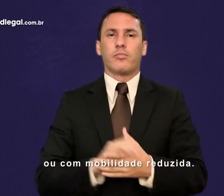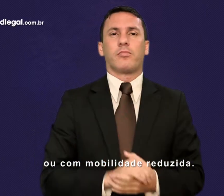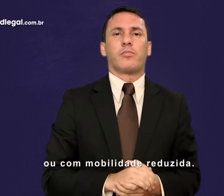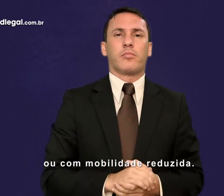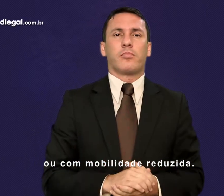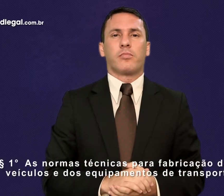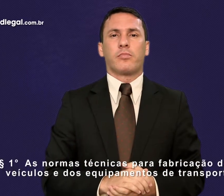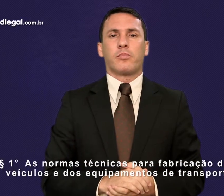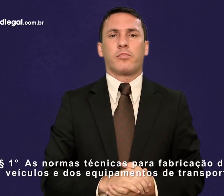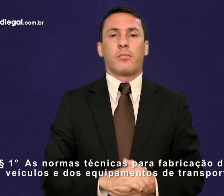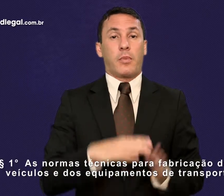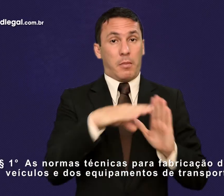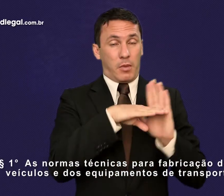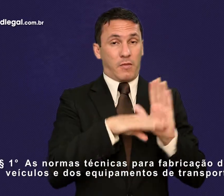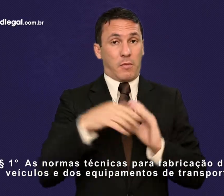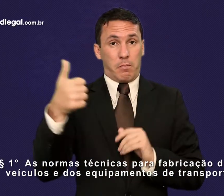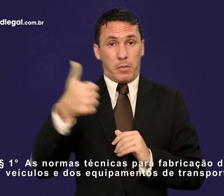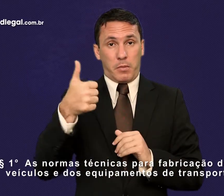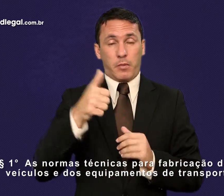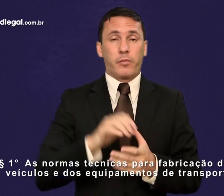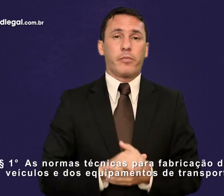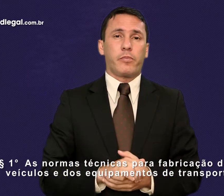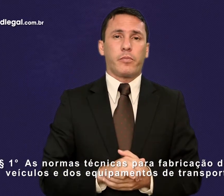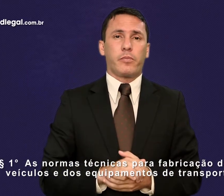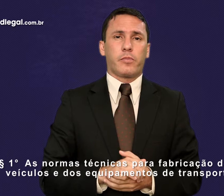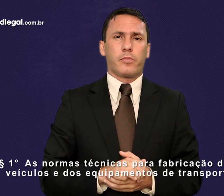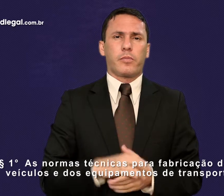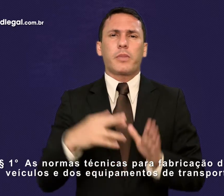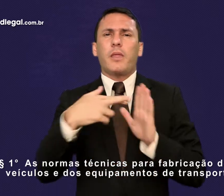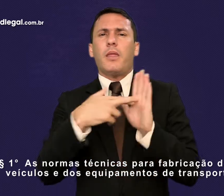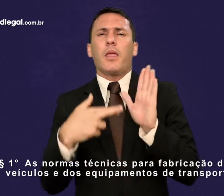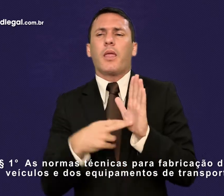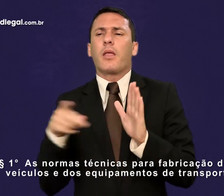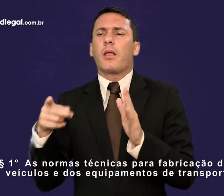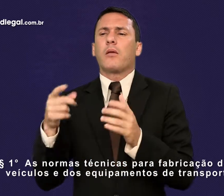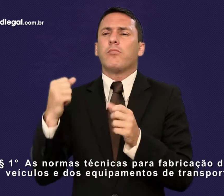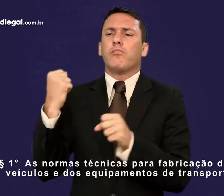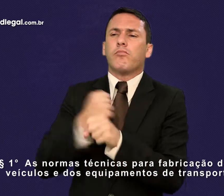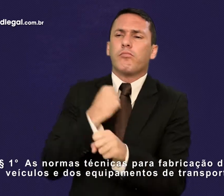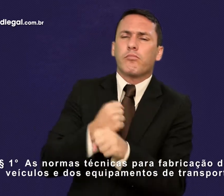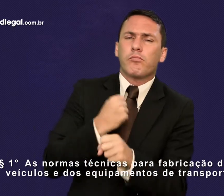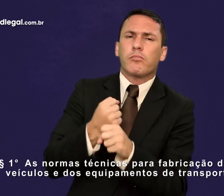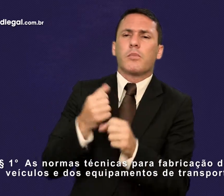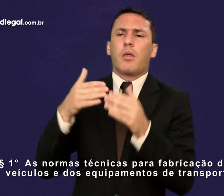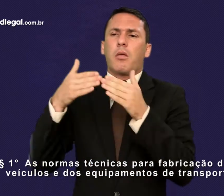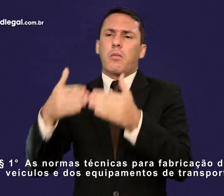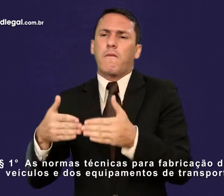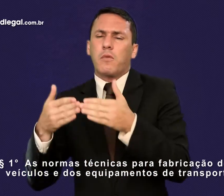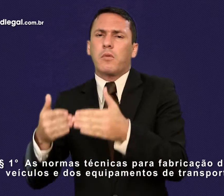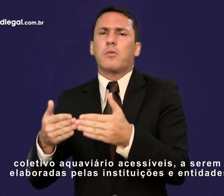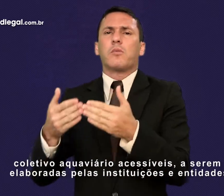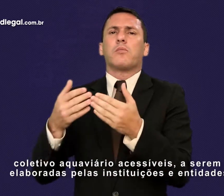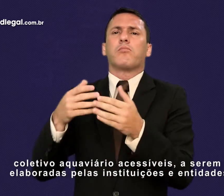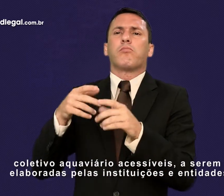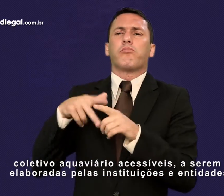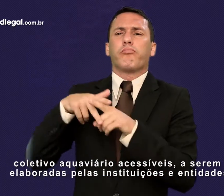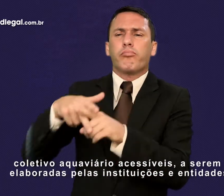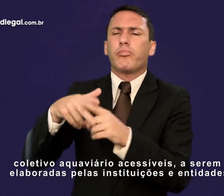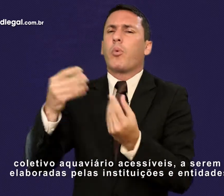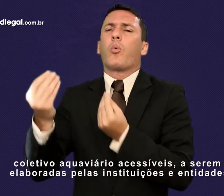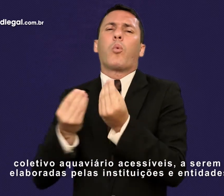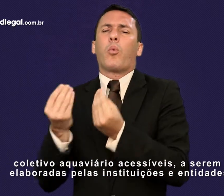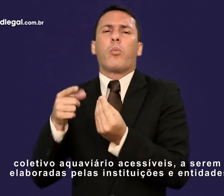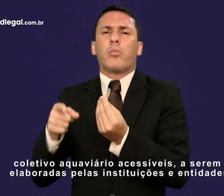mobilidade reduzida. Parágrafo 1º. As normas técnicas para a fabricação dos veículos e dos equipamentos de transporte coletivo